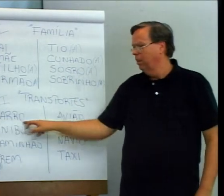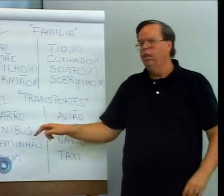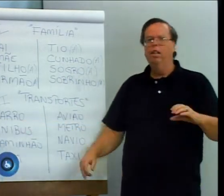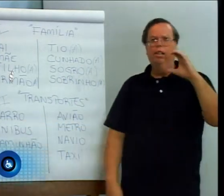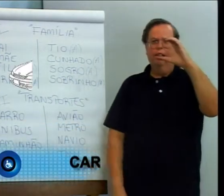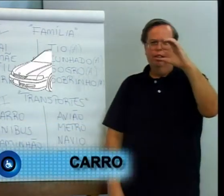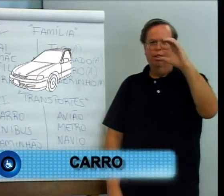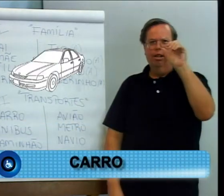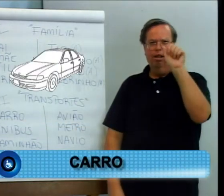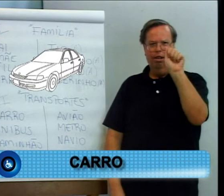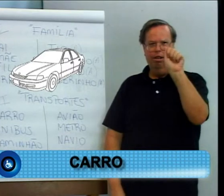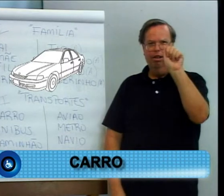Carro.